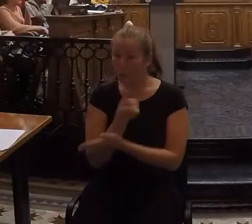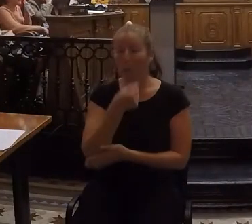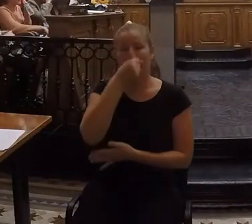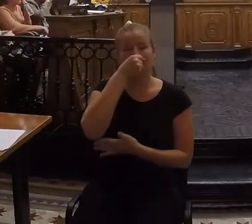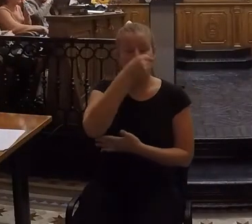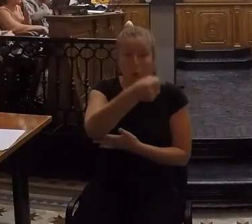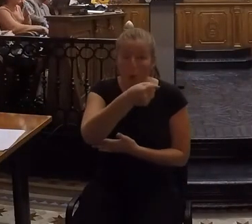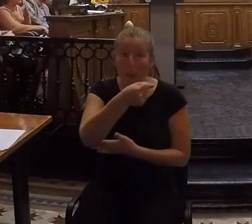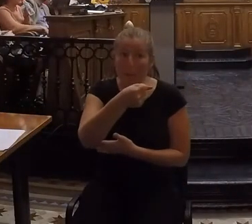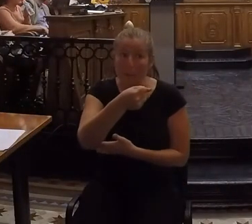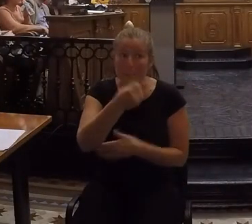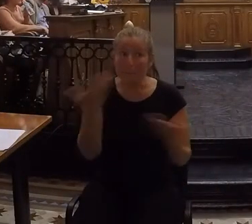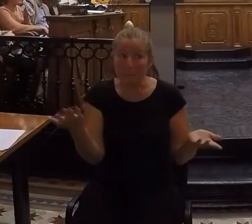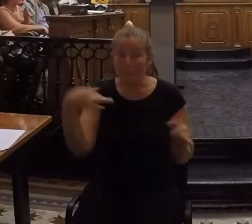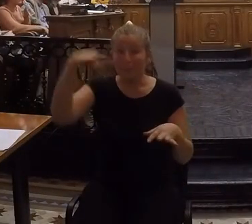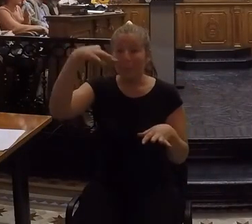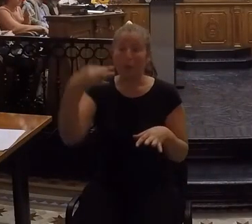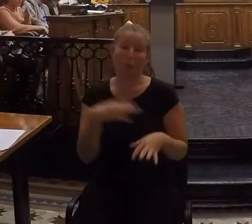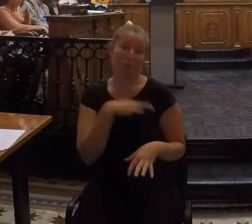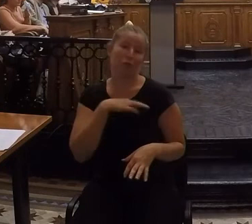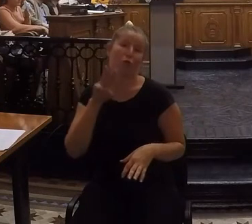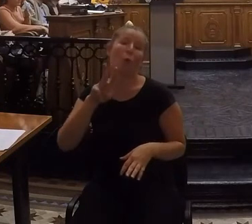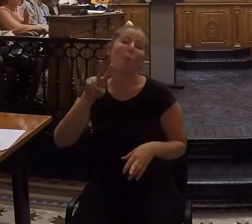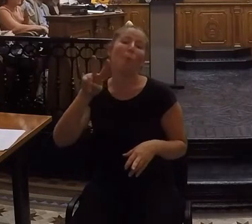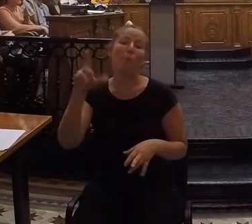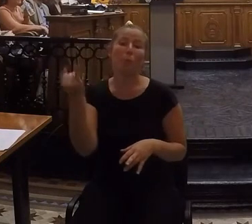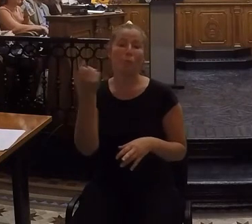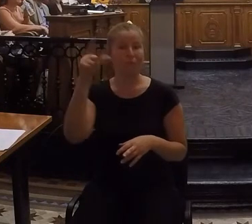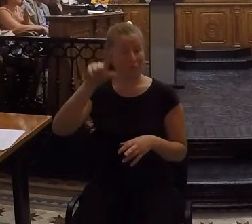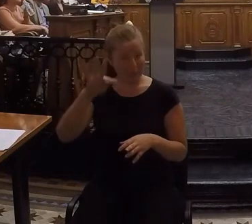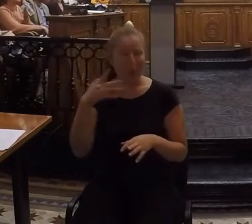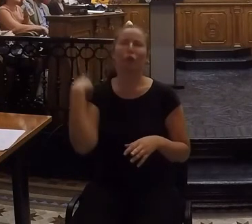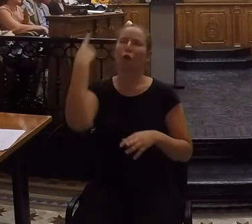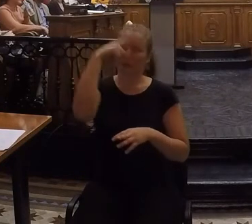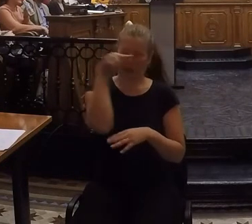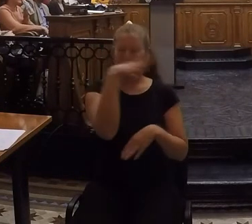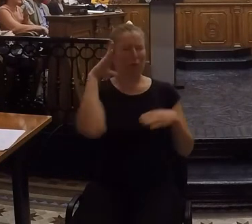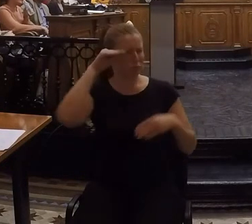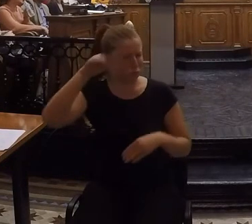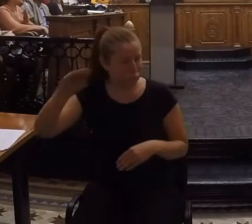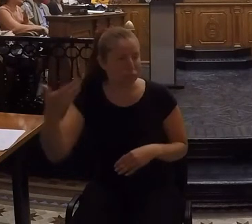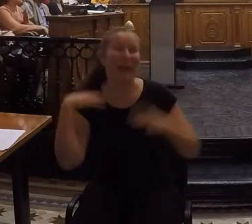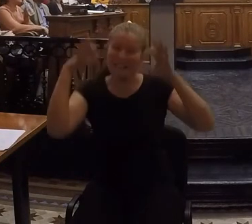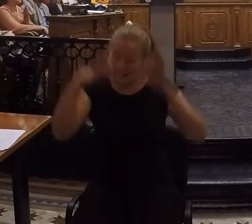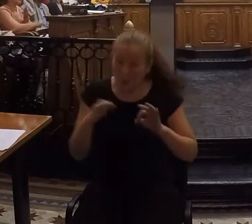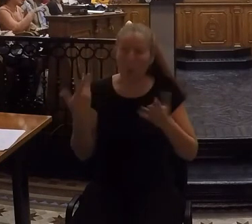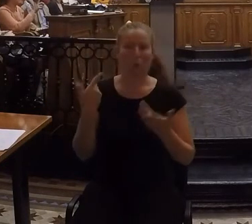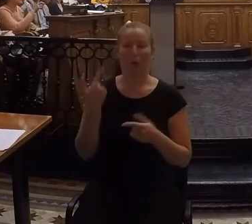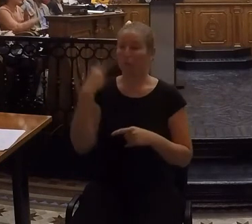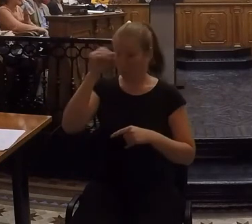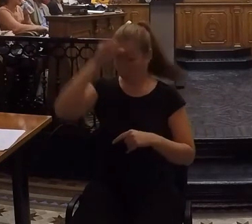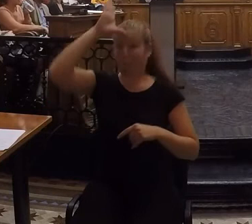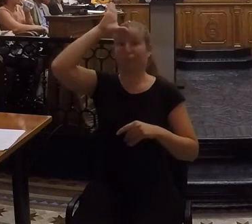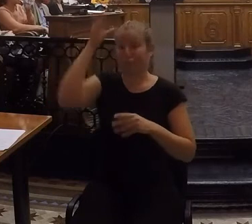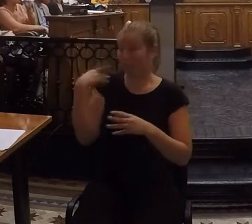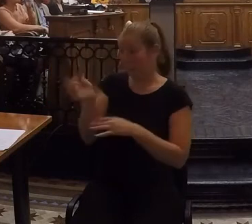Socialista, salvo el señor Pujalte, que también es amigo mío, que sé que es muy listo y muy inteligente, seguramente más preparado que usted, evidentemente.